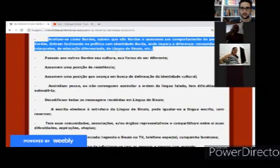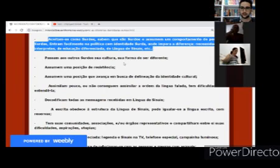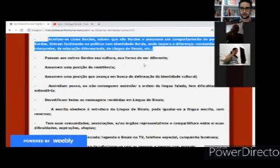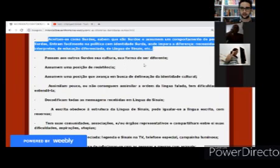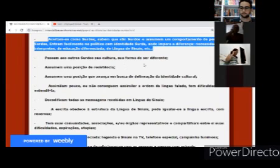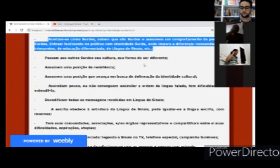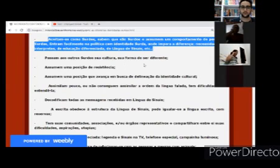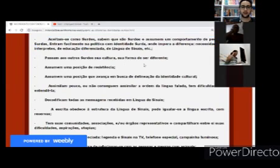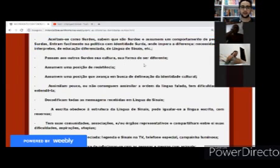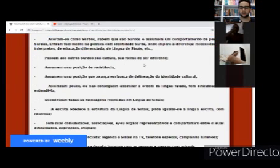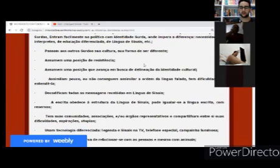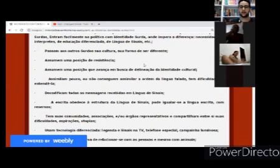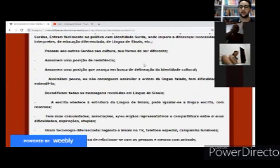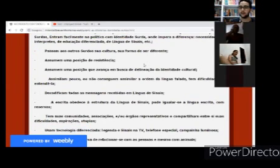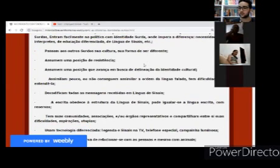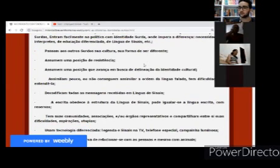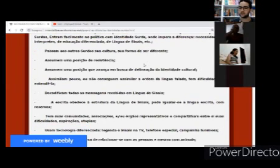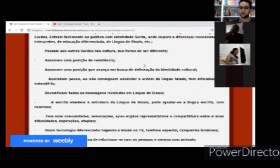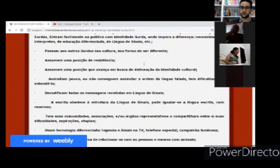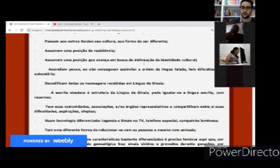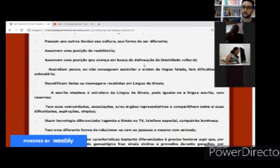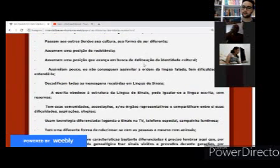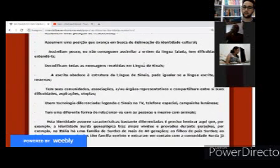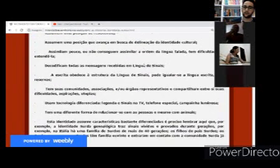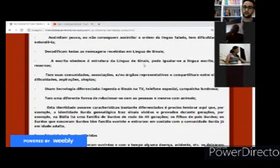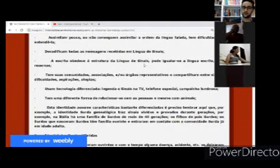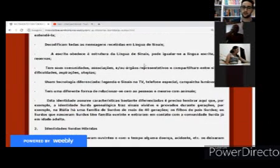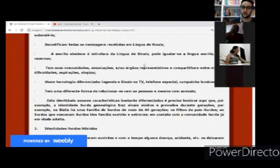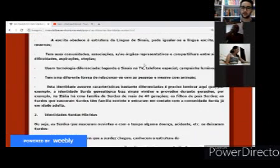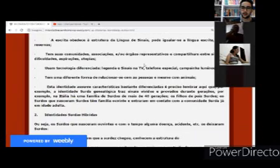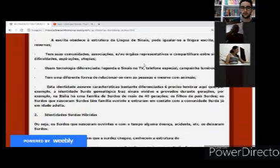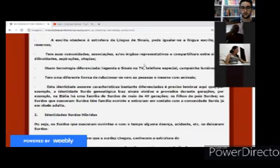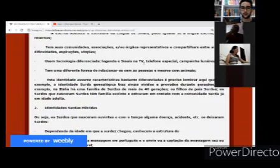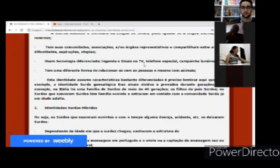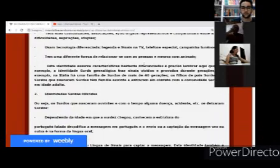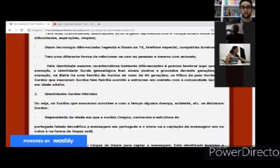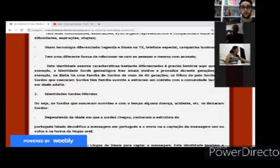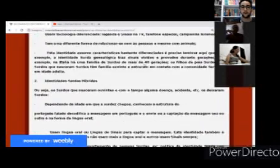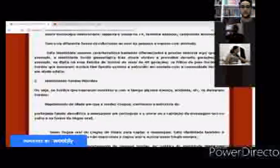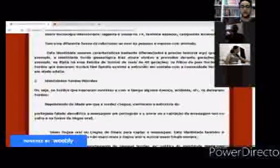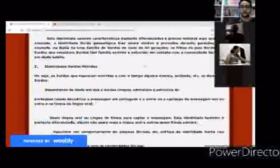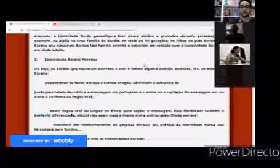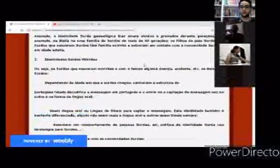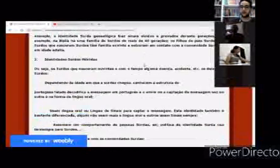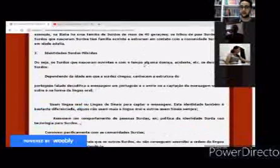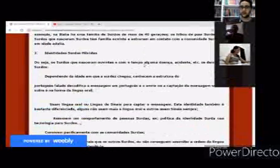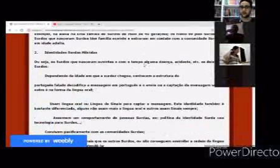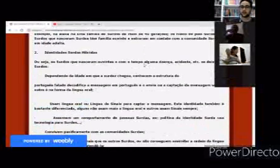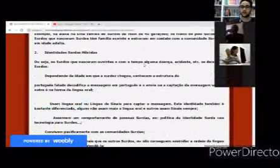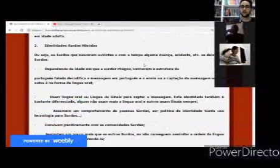etc. Aqui tem outras características que vocês podem estar lendo depois se vocês se interessarem pelo assunto. A segunda identidade é chamada